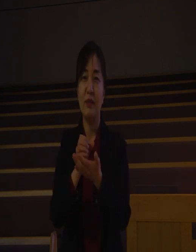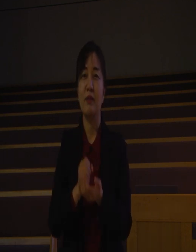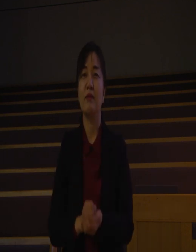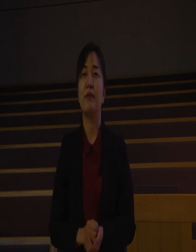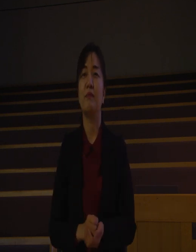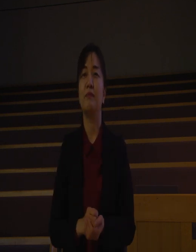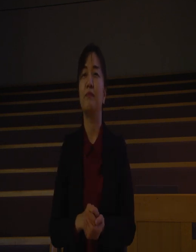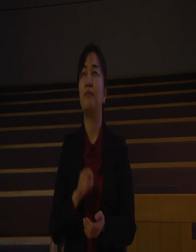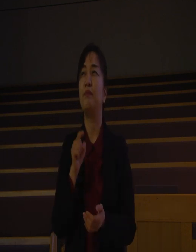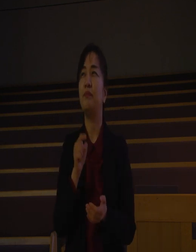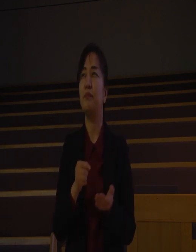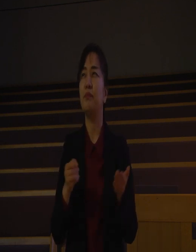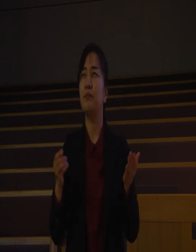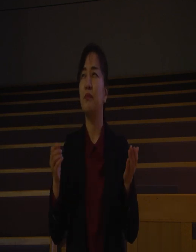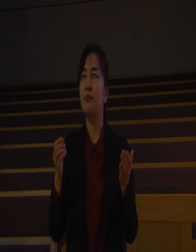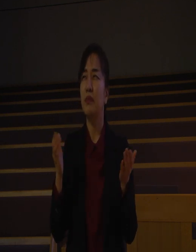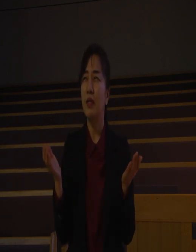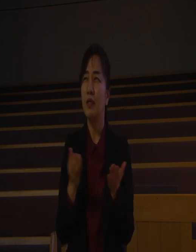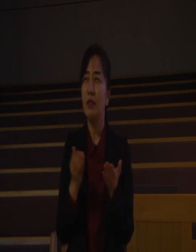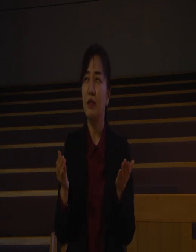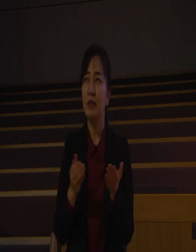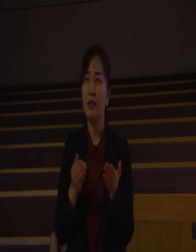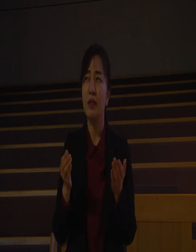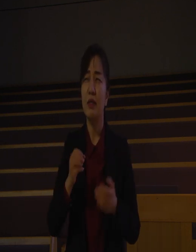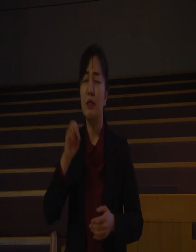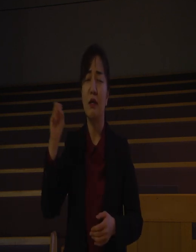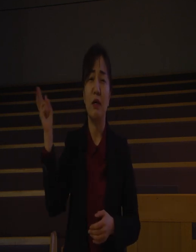빗잔, 그 일이 문득